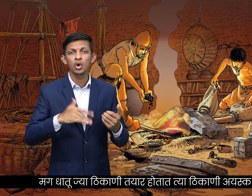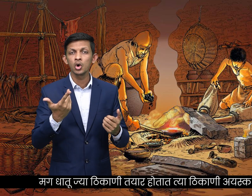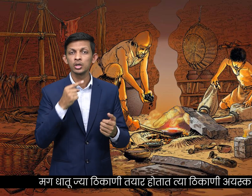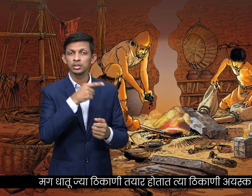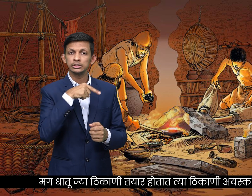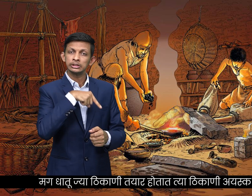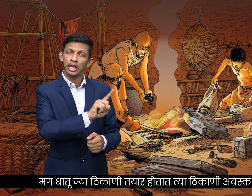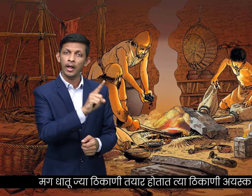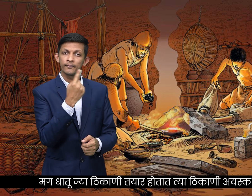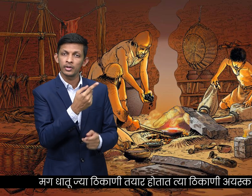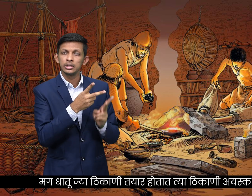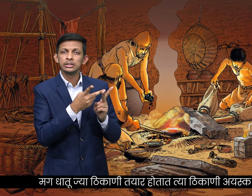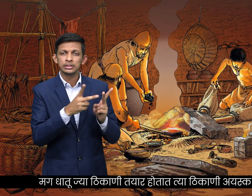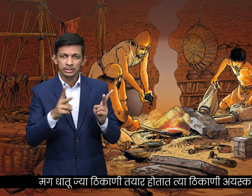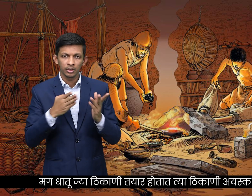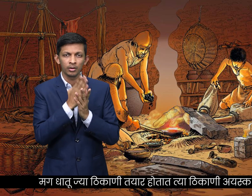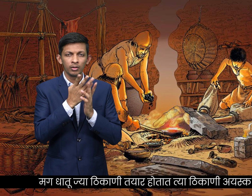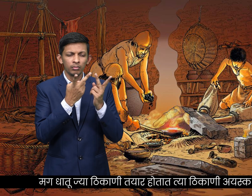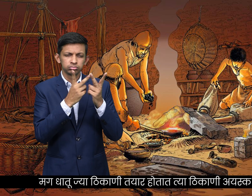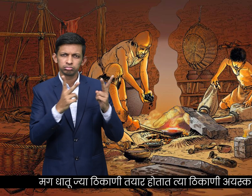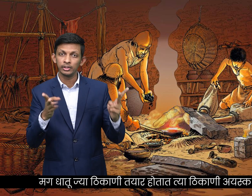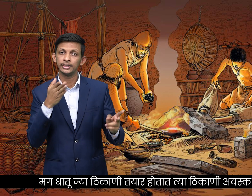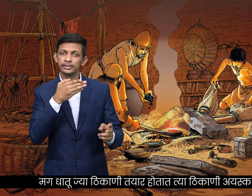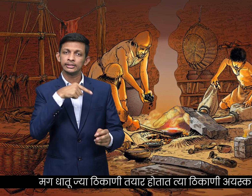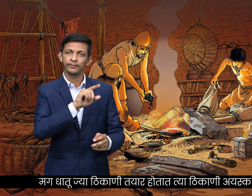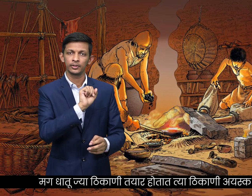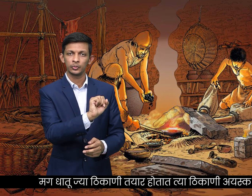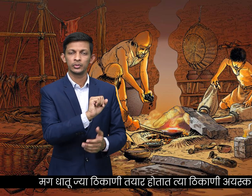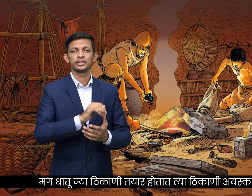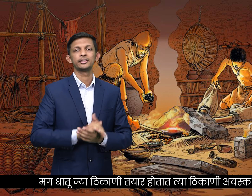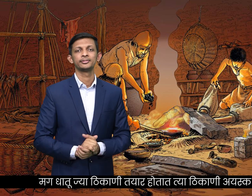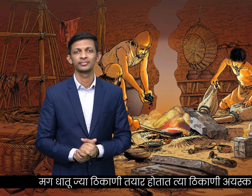धातू ज्या ठिकाणी तयार होतात त्या ठिकाणी अयस्क वाहून नेले जातात.